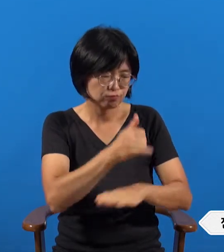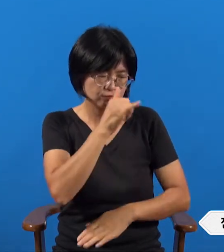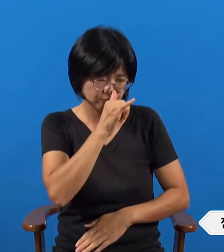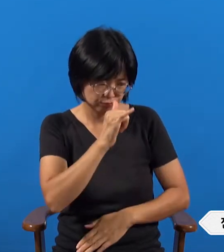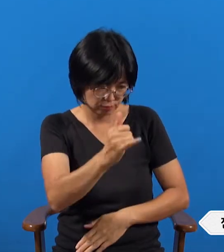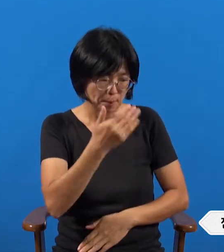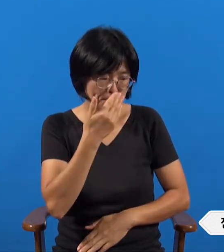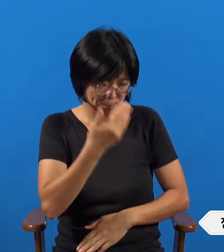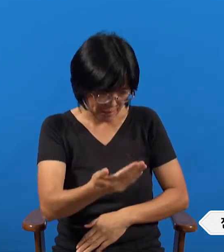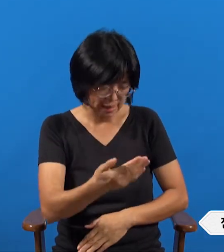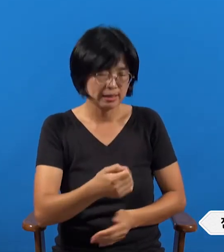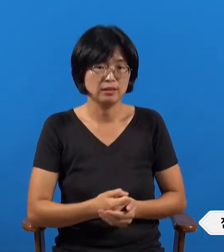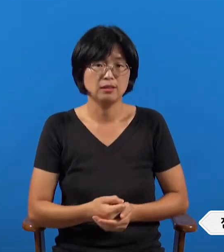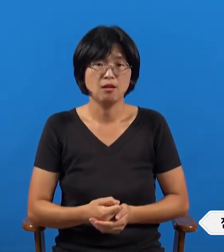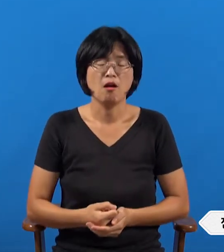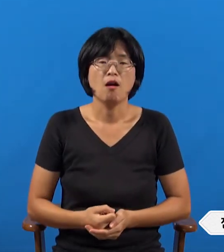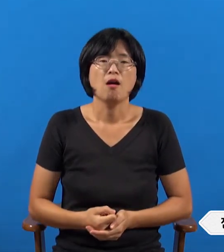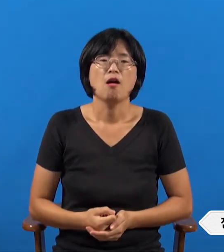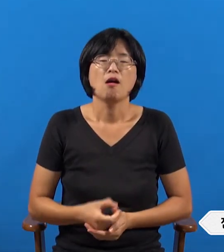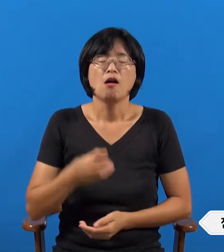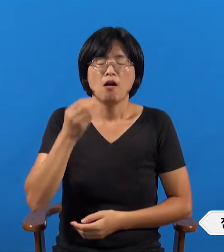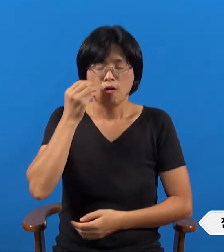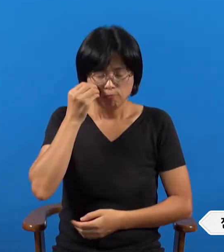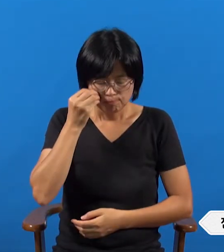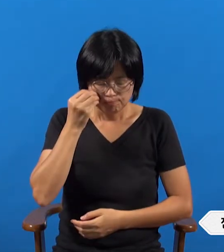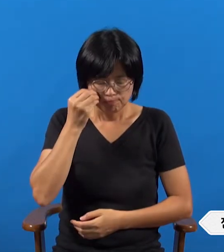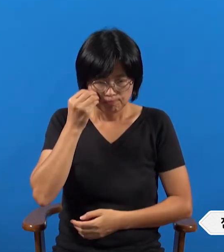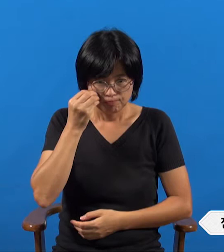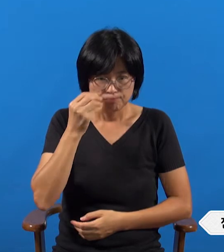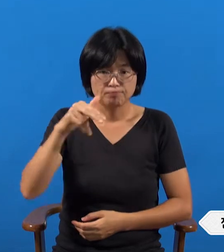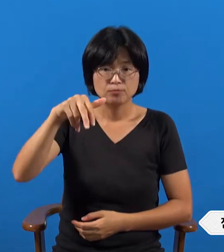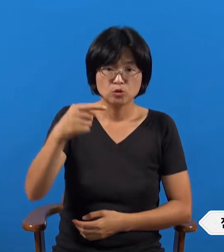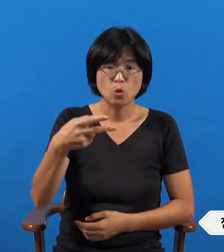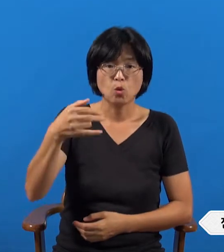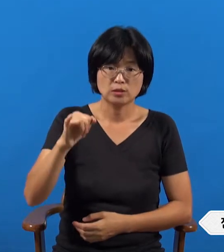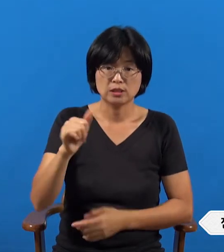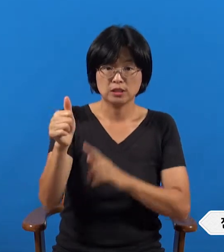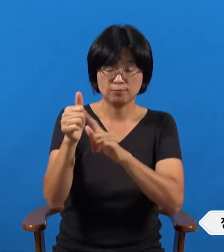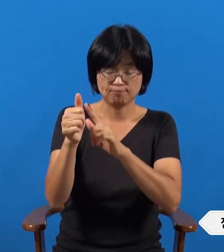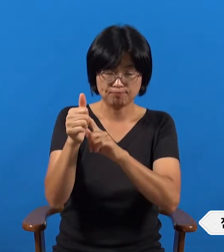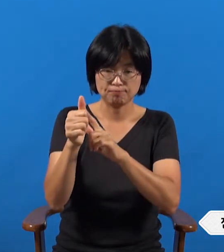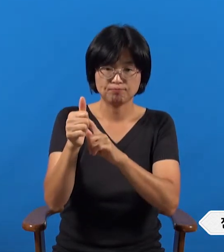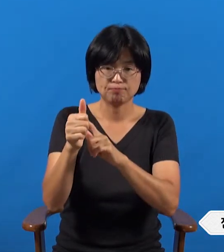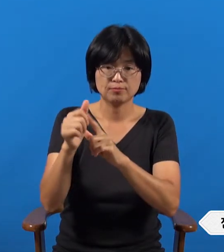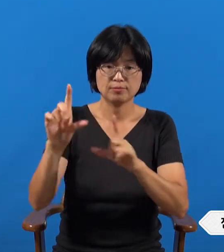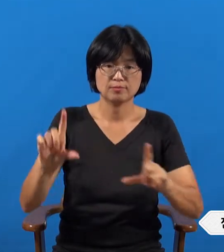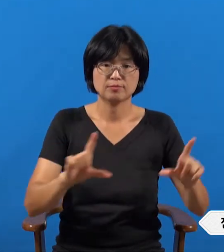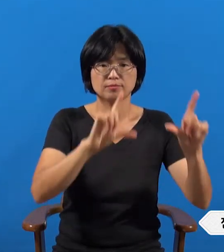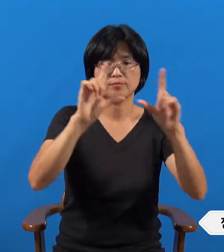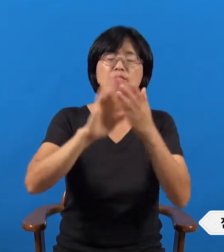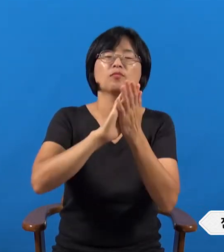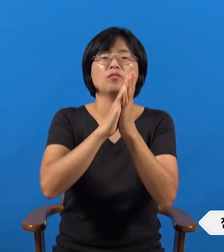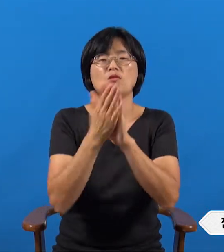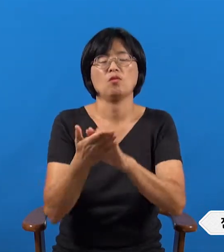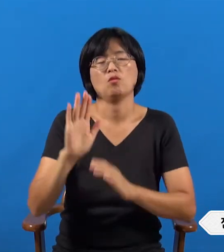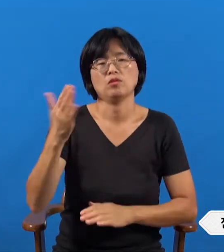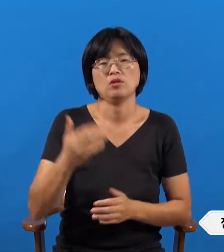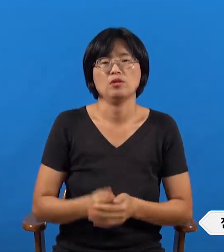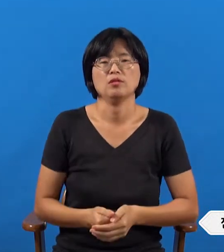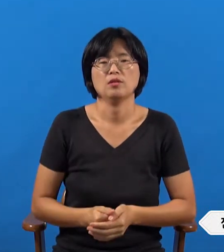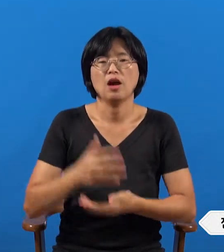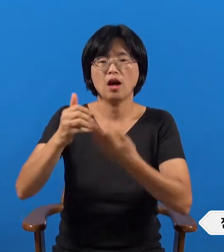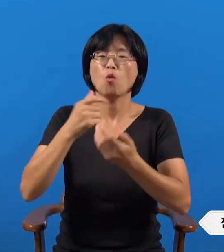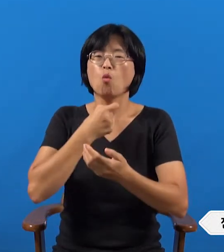될 거야. 이 이야기를 듣고 조지 뮬러의 삶은 변화되기 시작합니다. 하나님이 원하시는